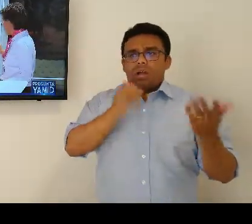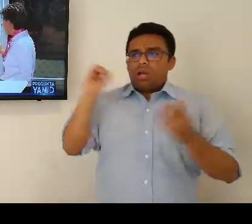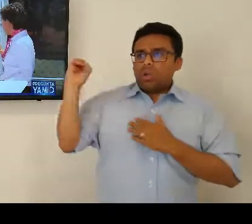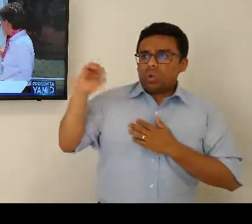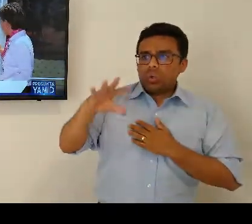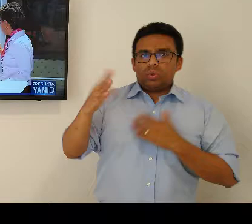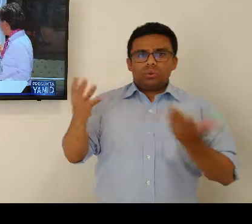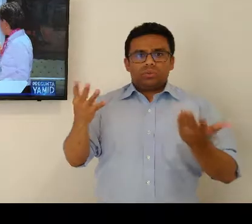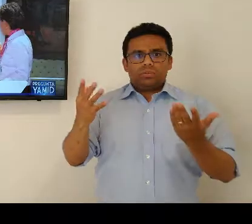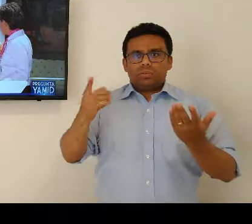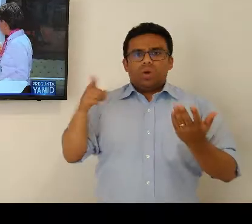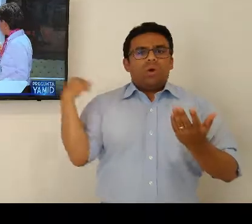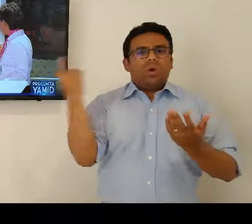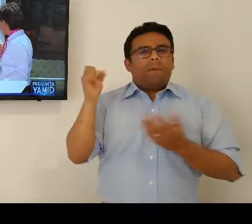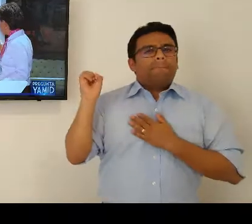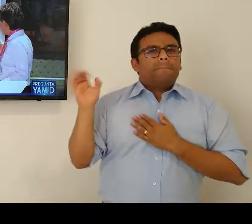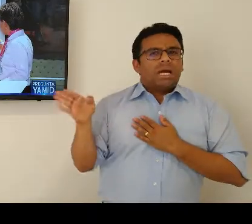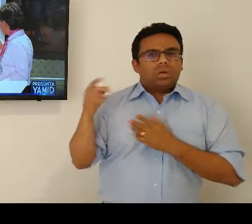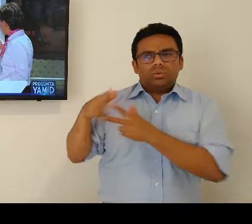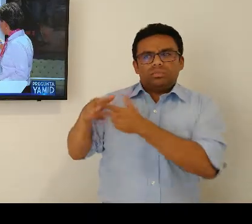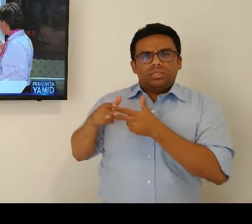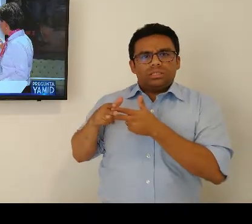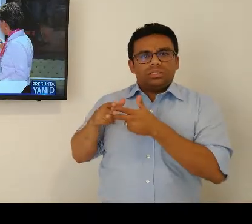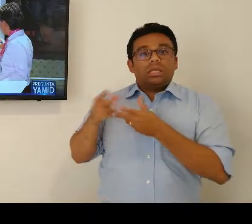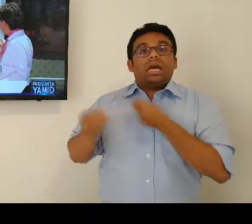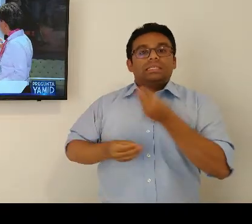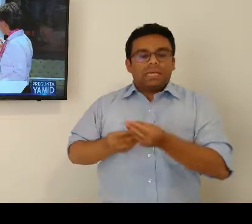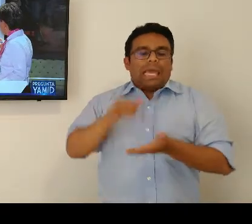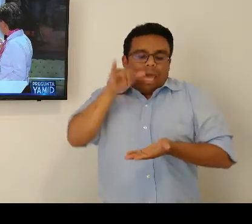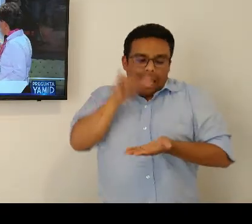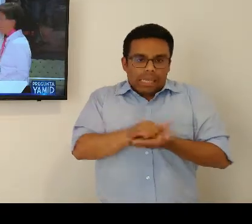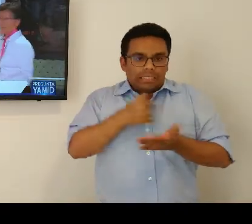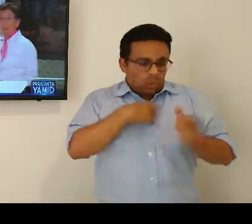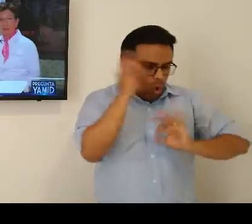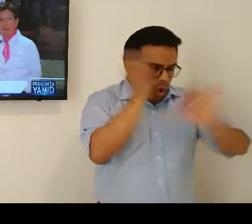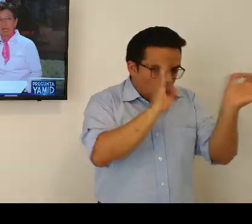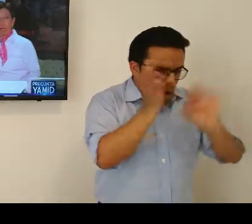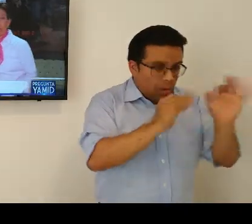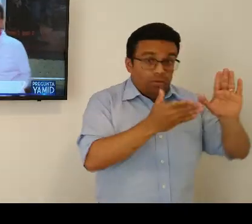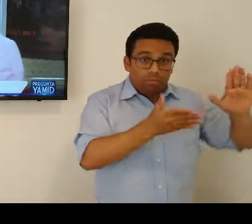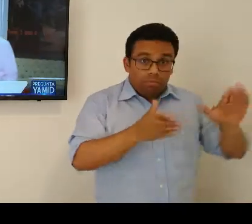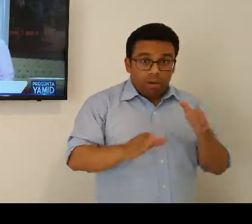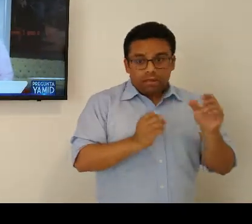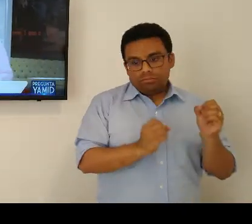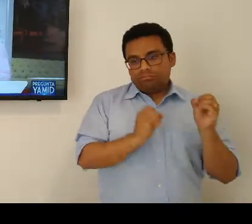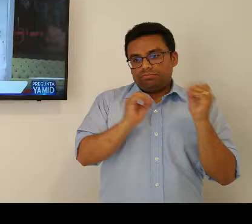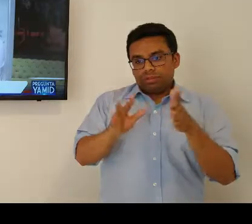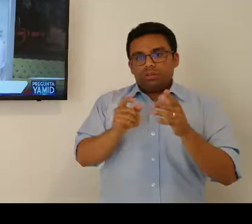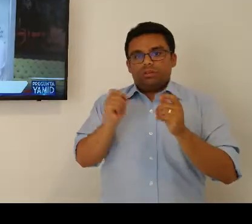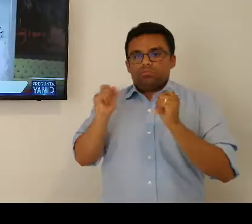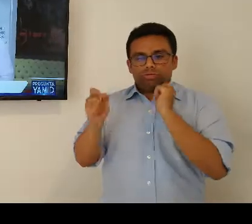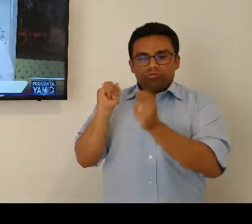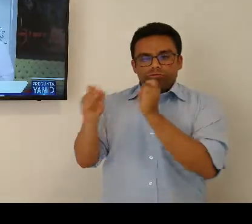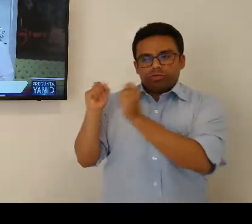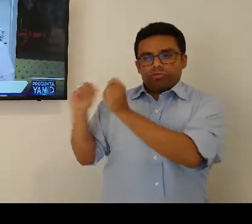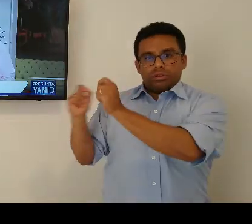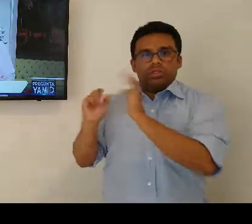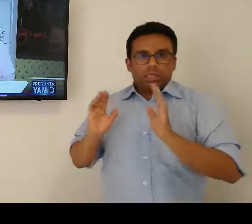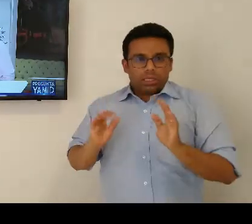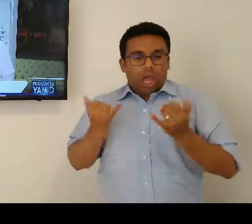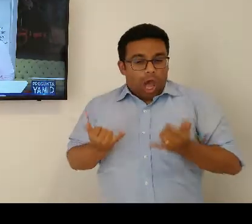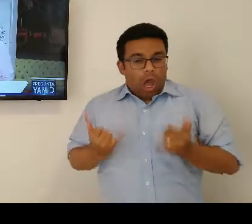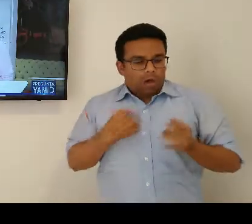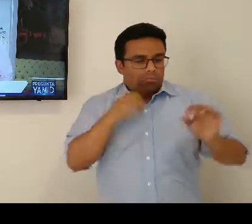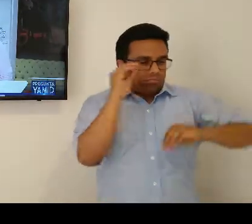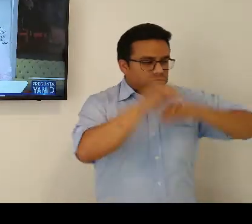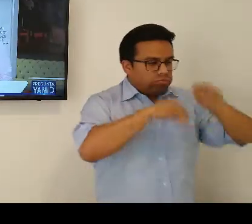tenga con el sistema financiero. Ese plan de salvamento de la clase media es el que estamos trabajando ahorita, a ver si lo podemos anunciar e